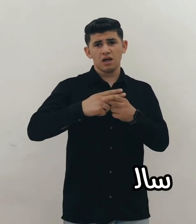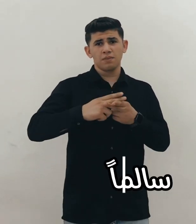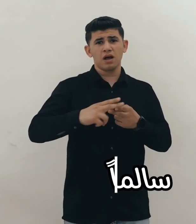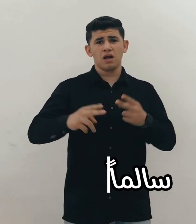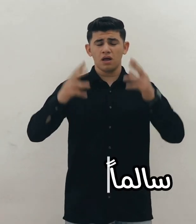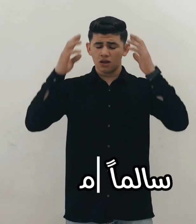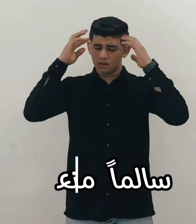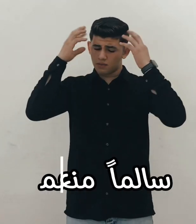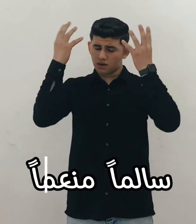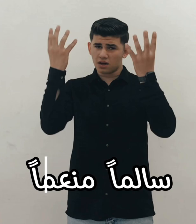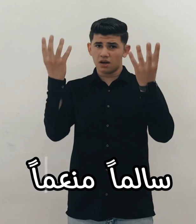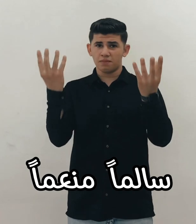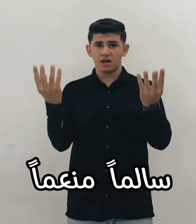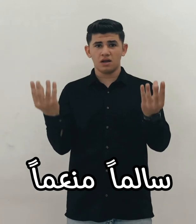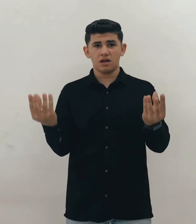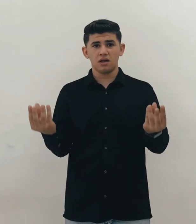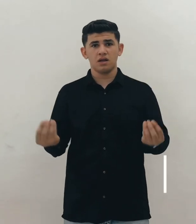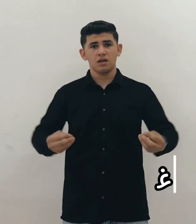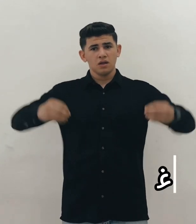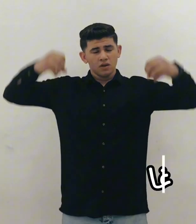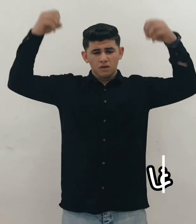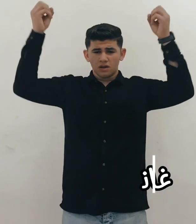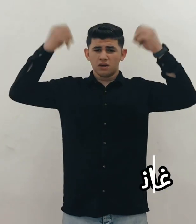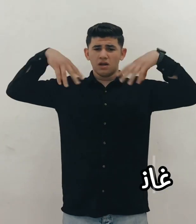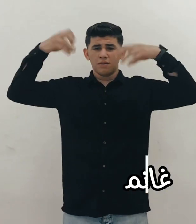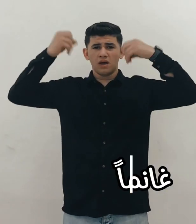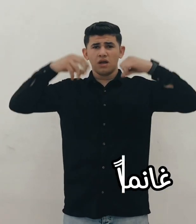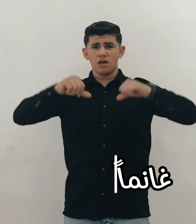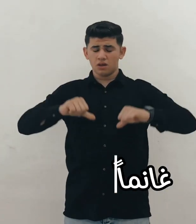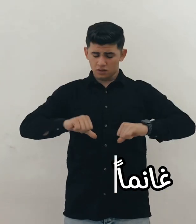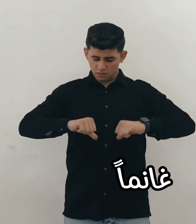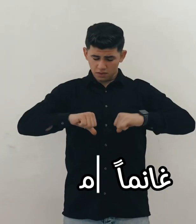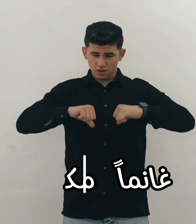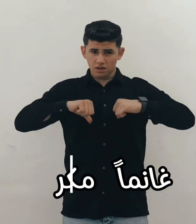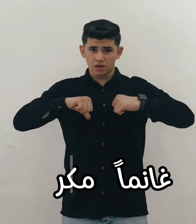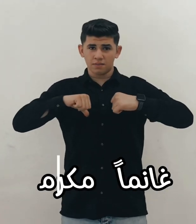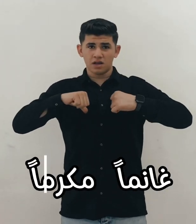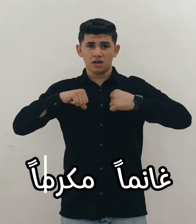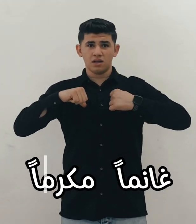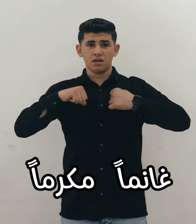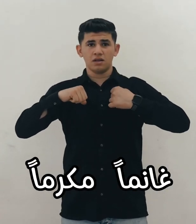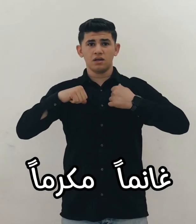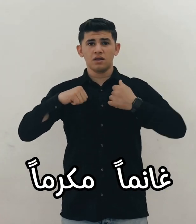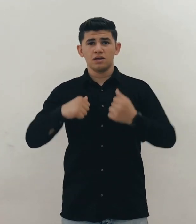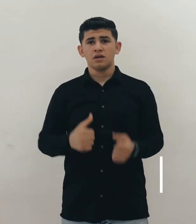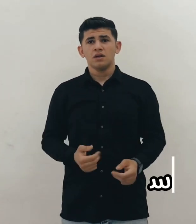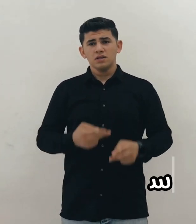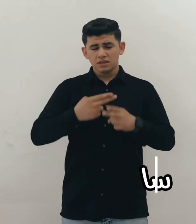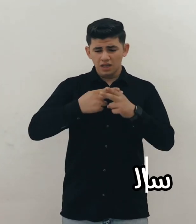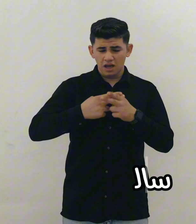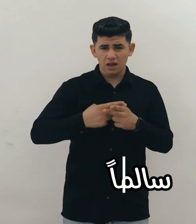سالما منعما وغانما مكرما